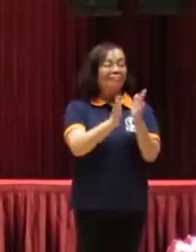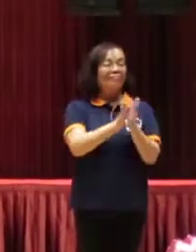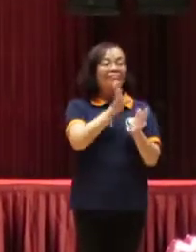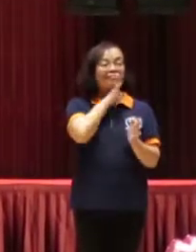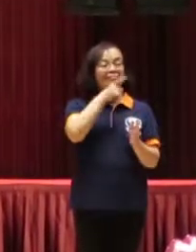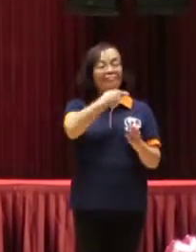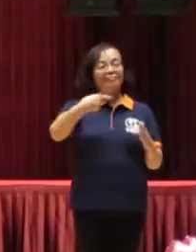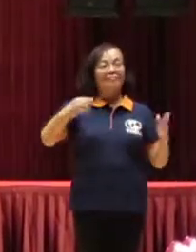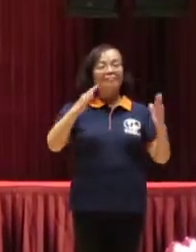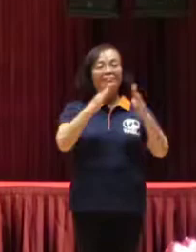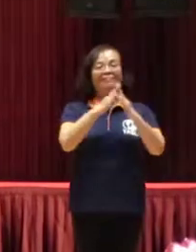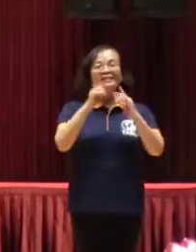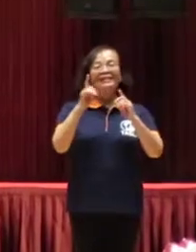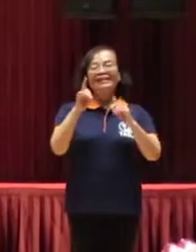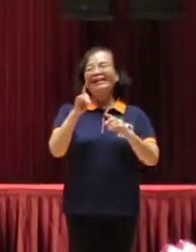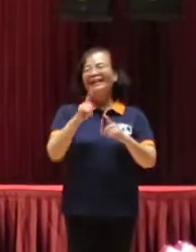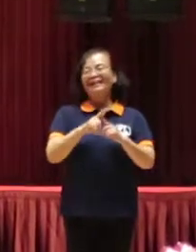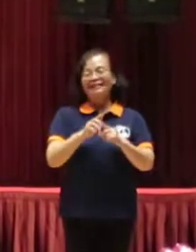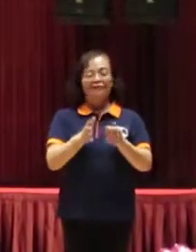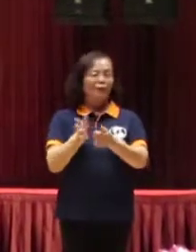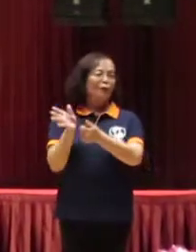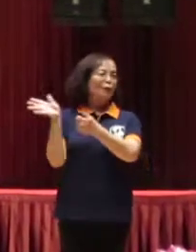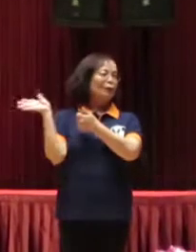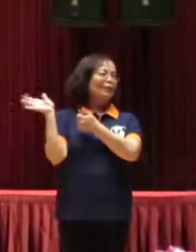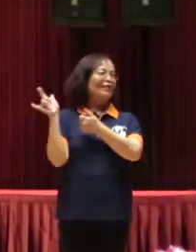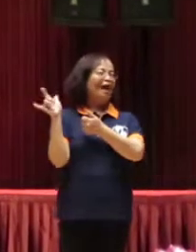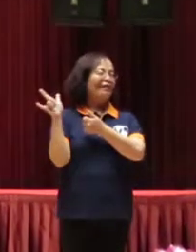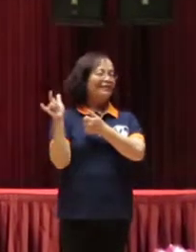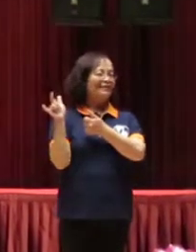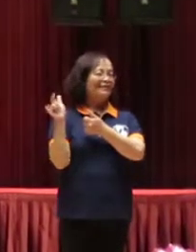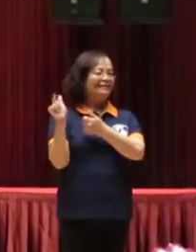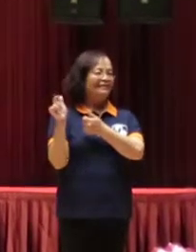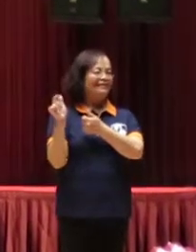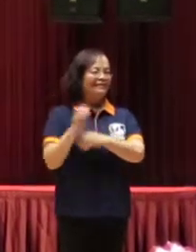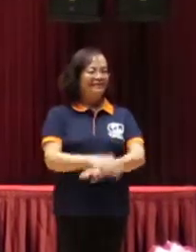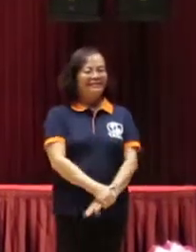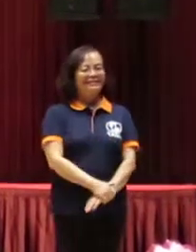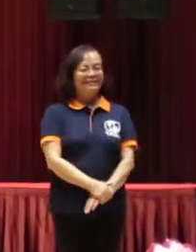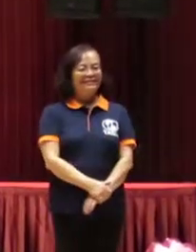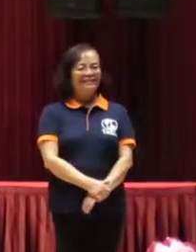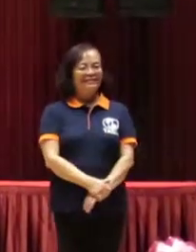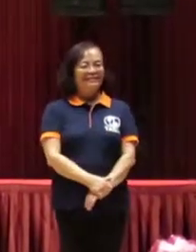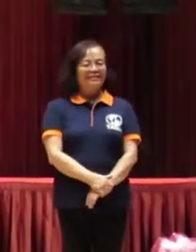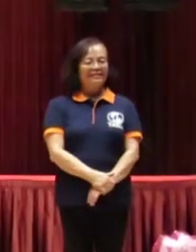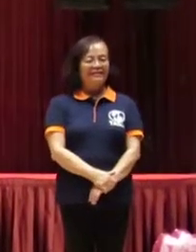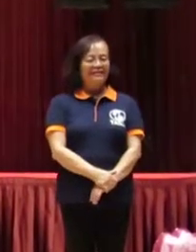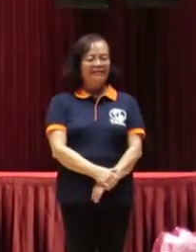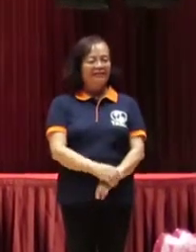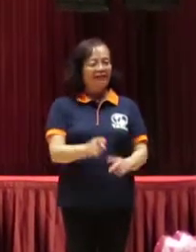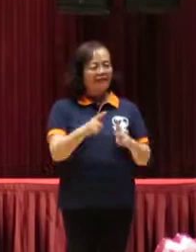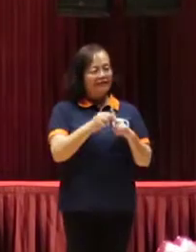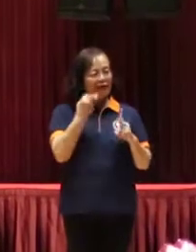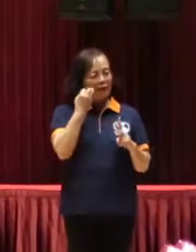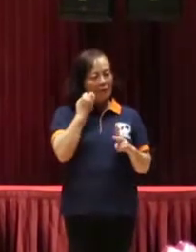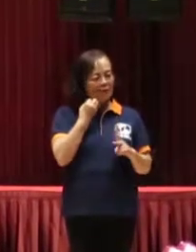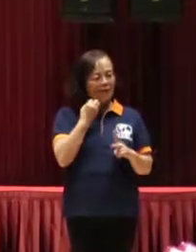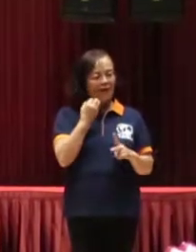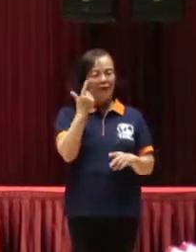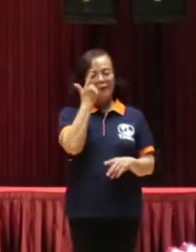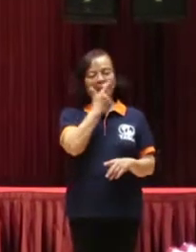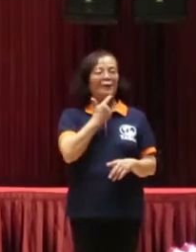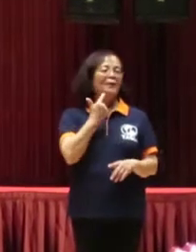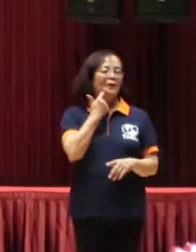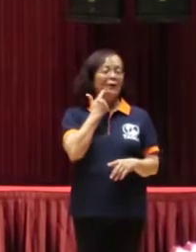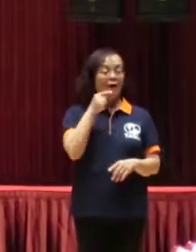声音暗讲是什么意思啊？我一天想问这个，哈哈。 什么呀？按讲就是女孩